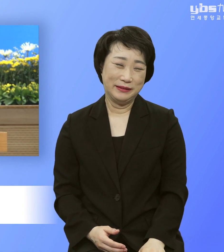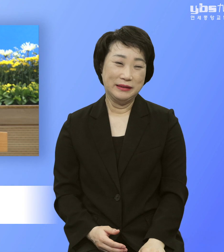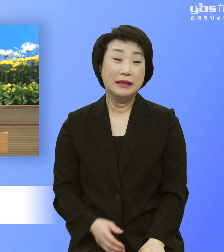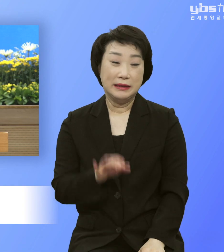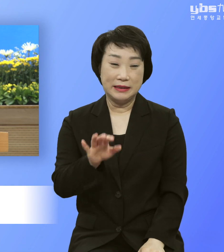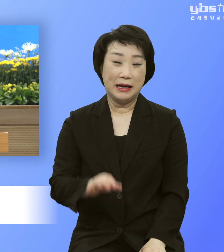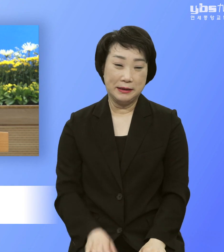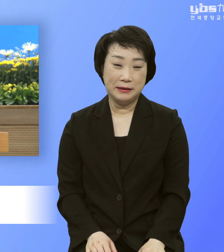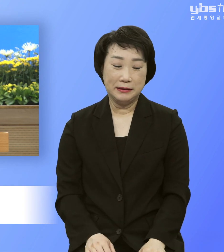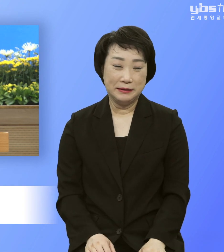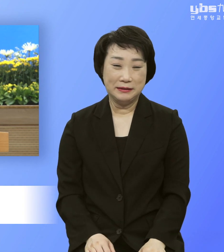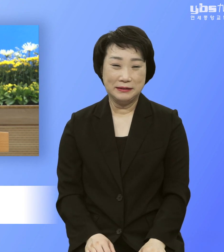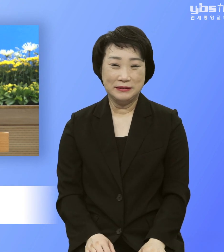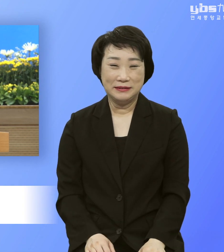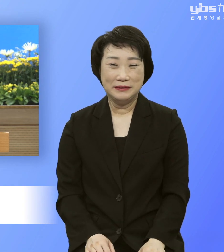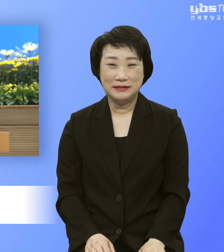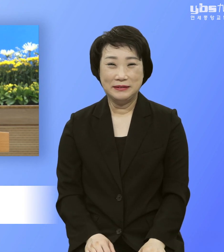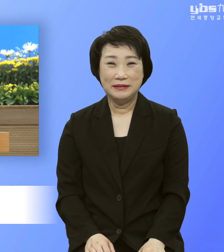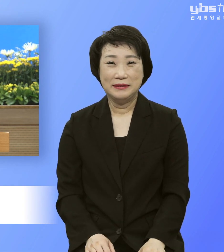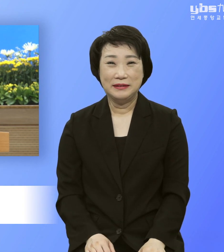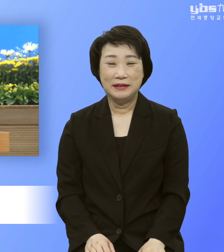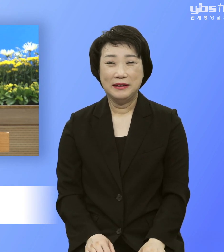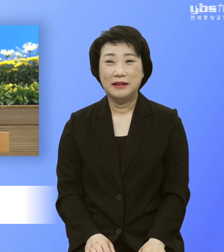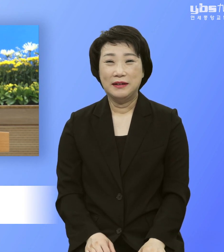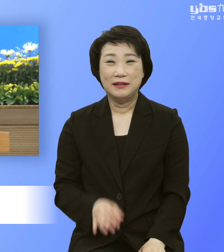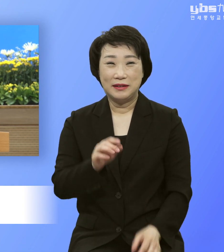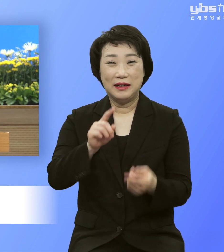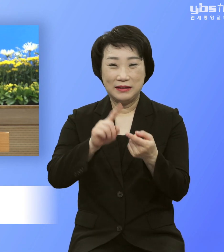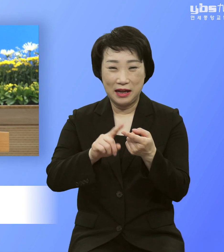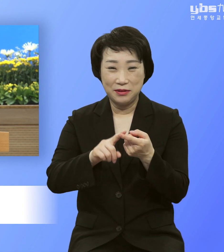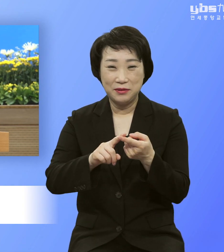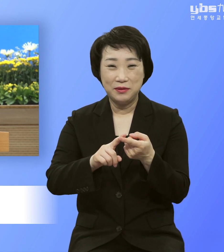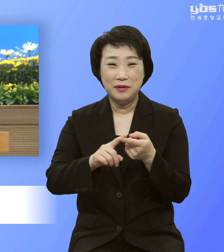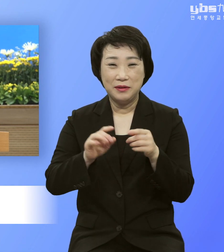해보라고 그랬어요. 그래도 그렇게